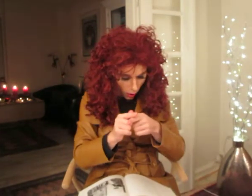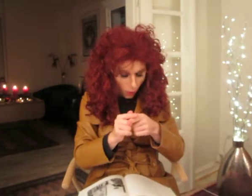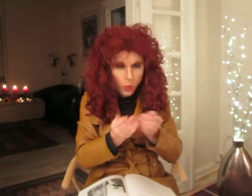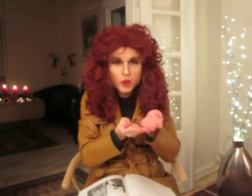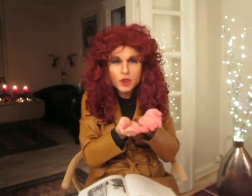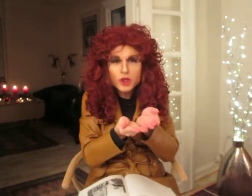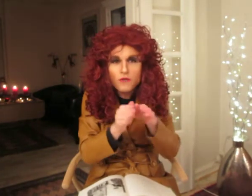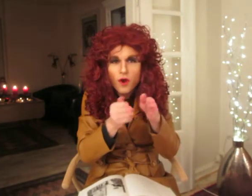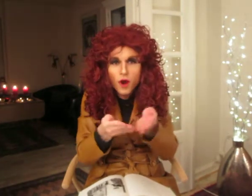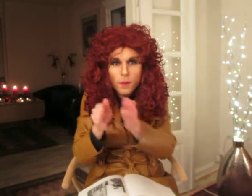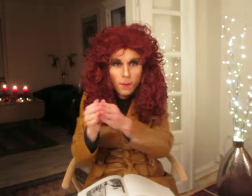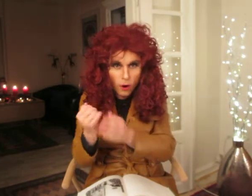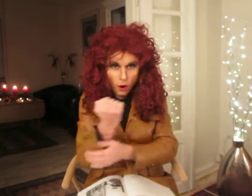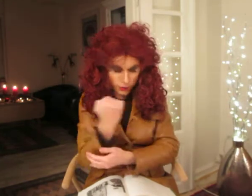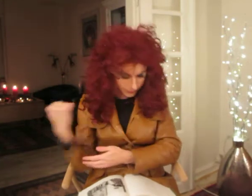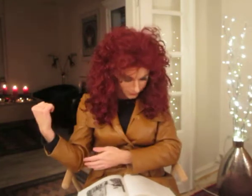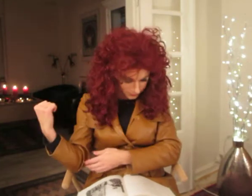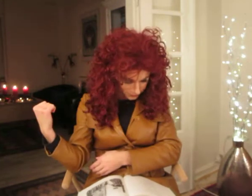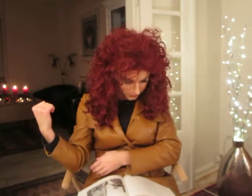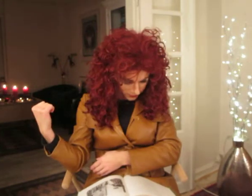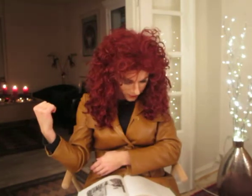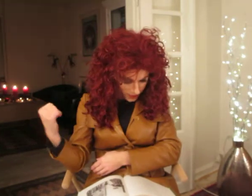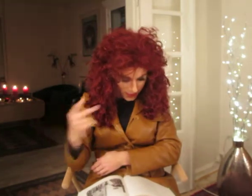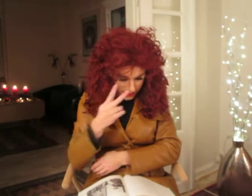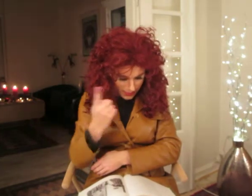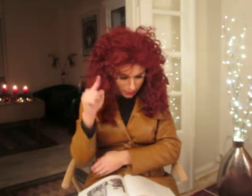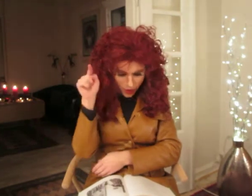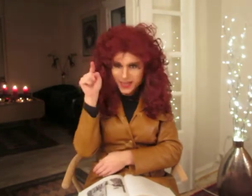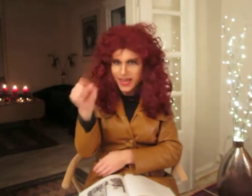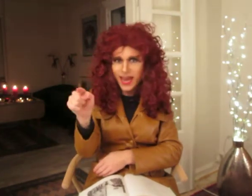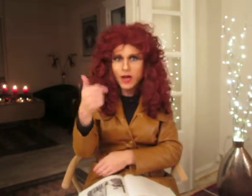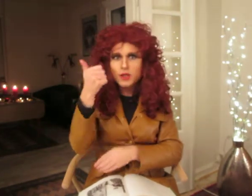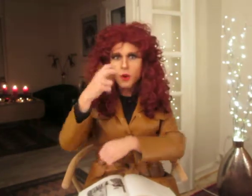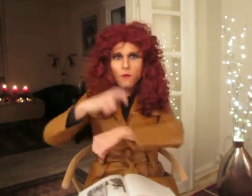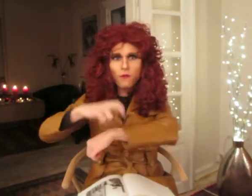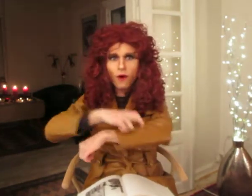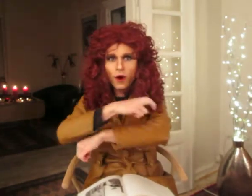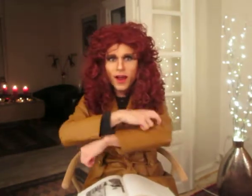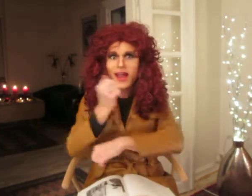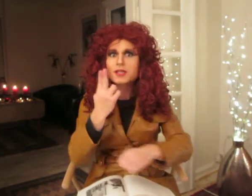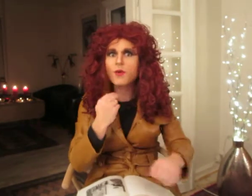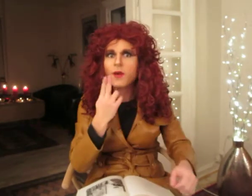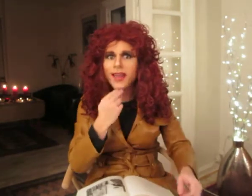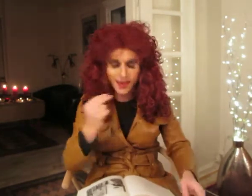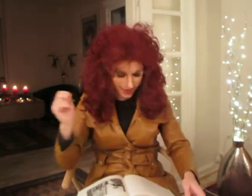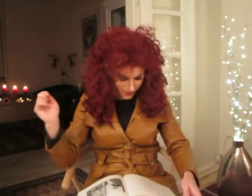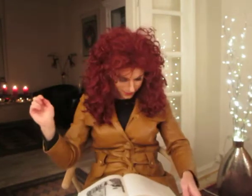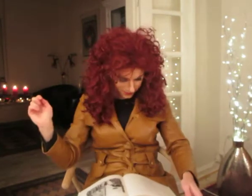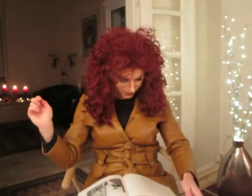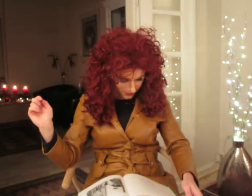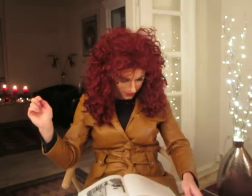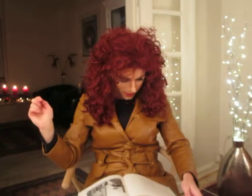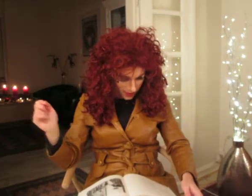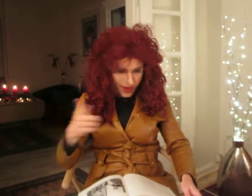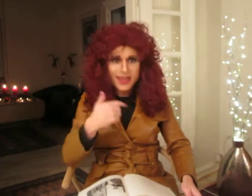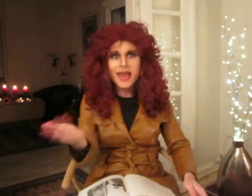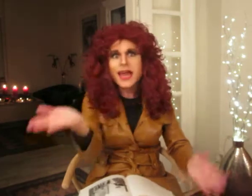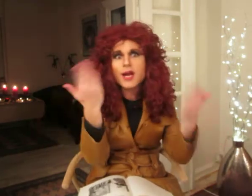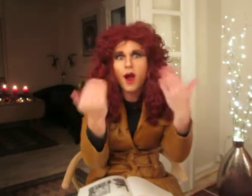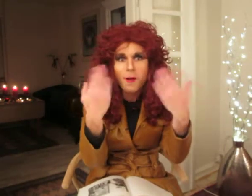Og svøbebørn! Se blok der! To frøer af stokolage! Nej kom!